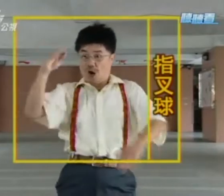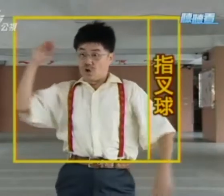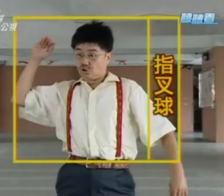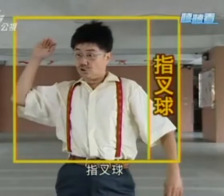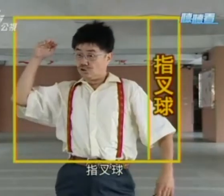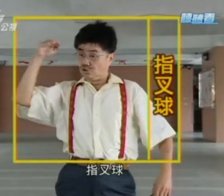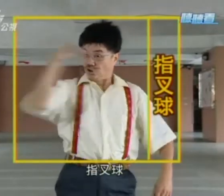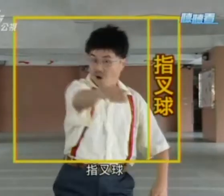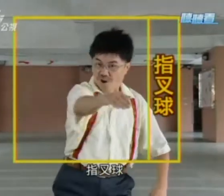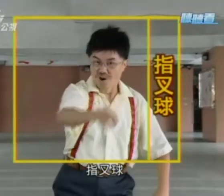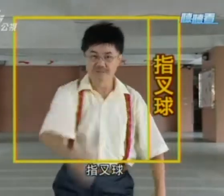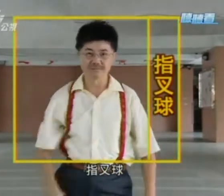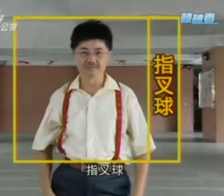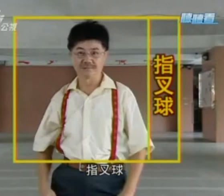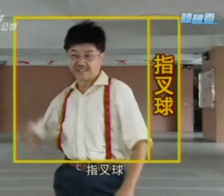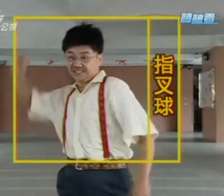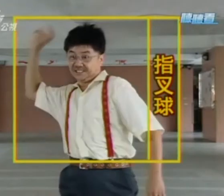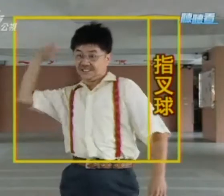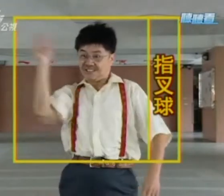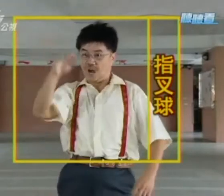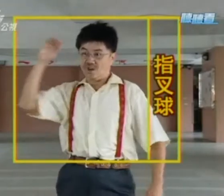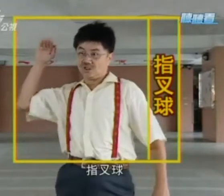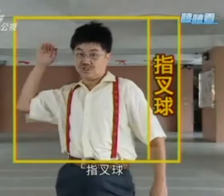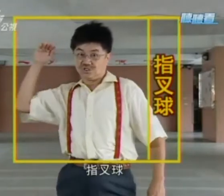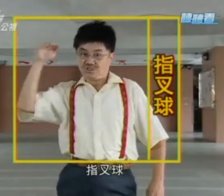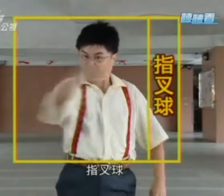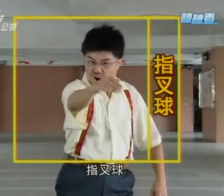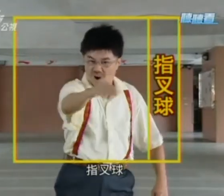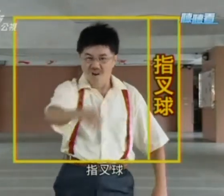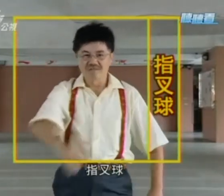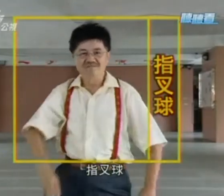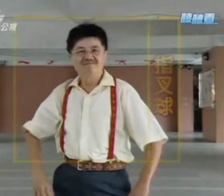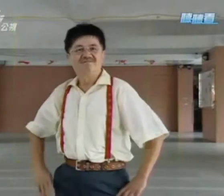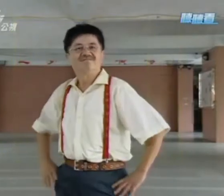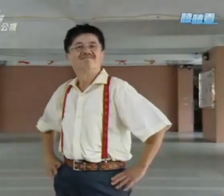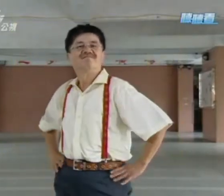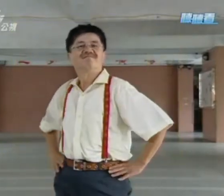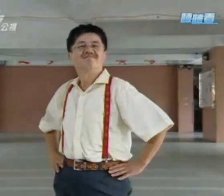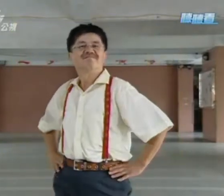纸叉球，纸叉球，